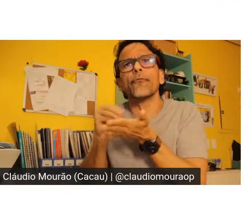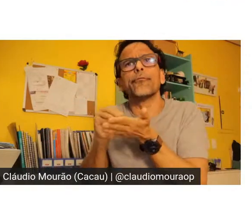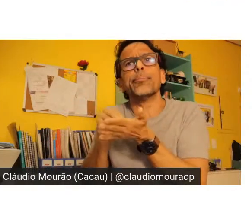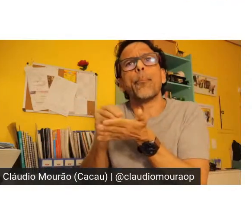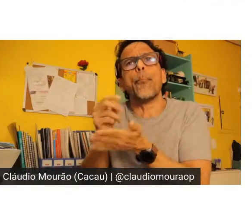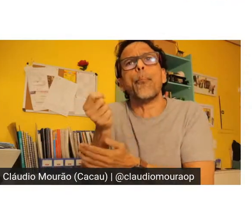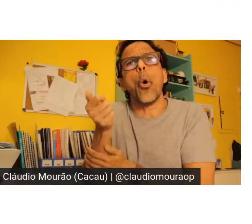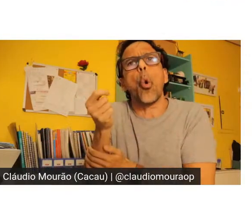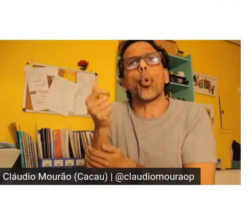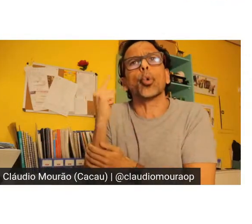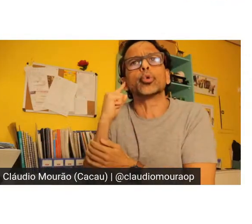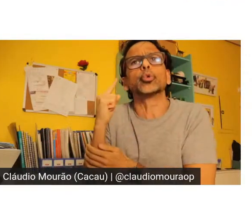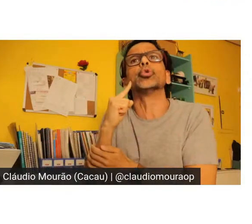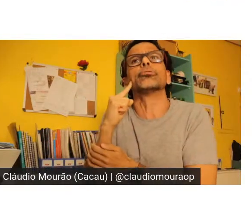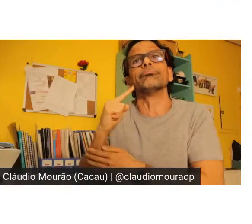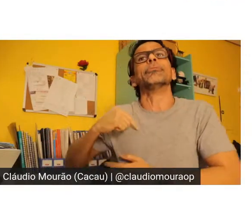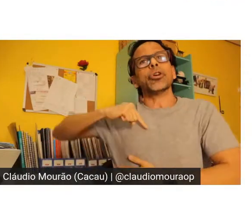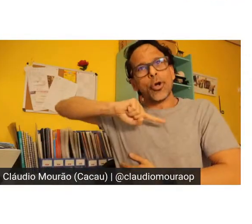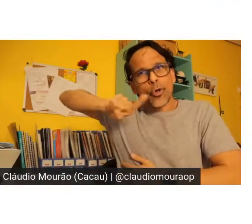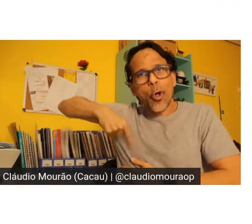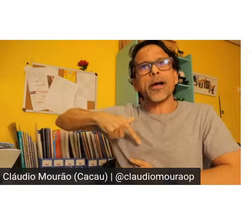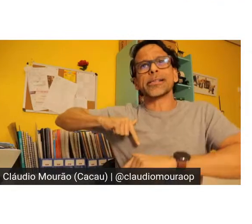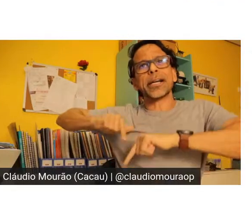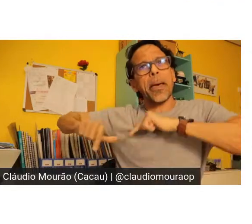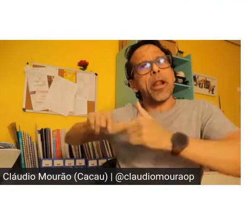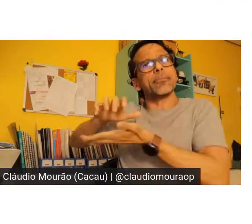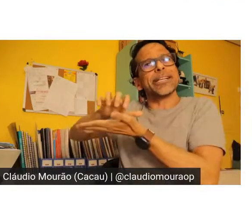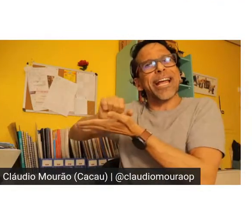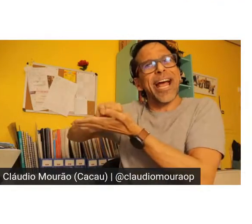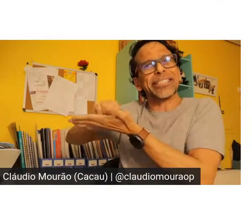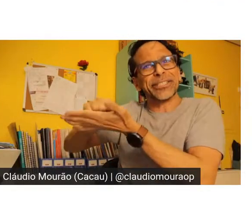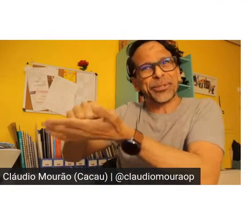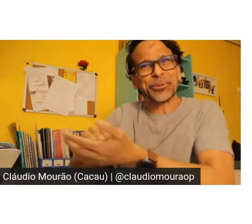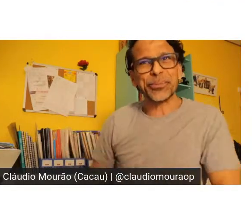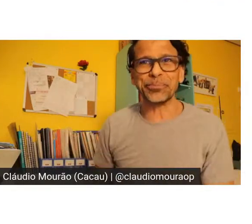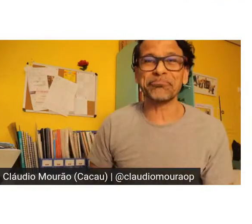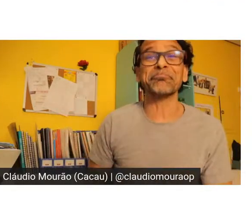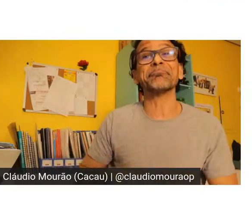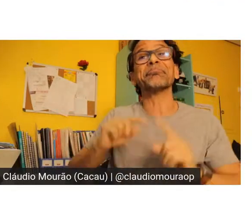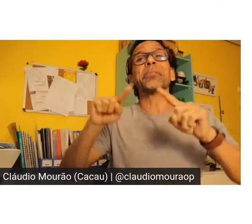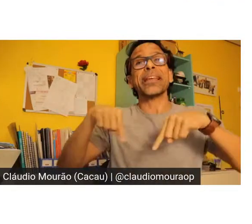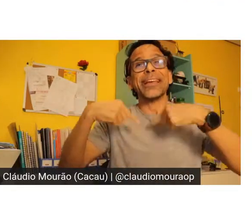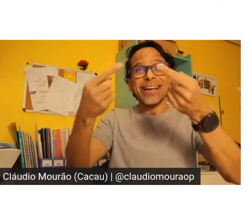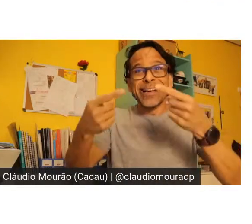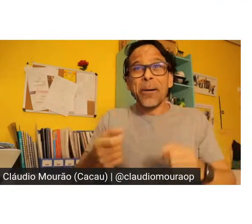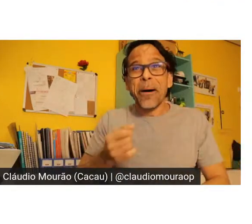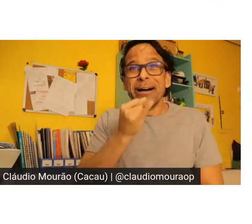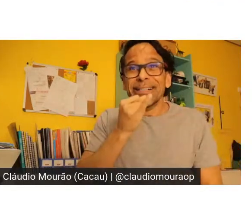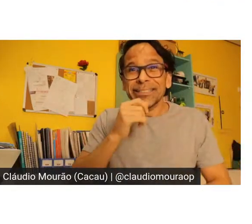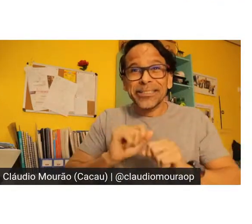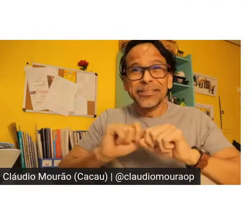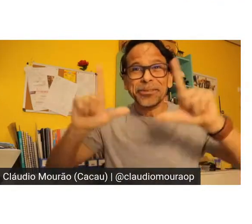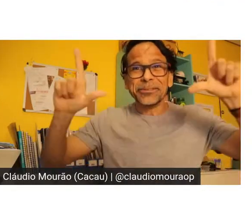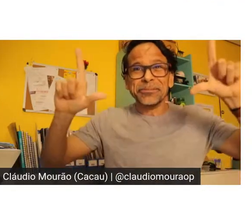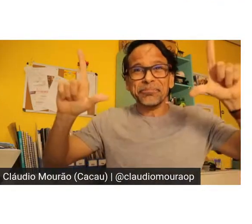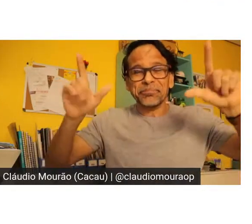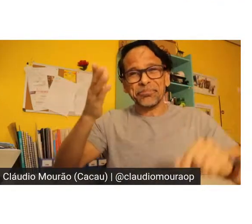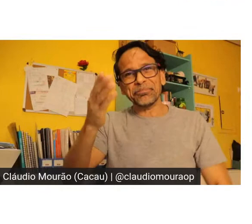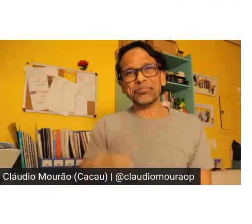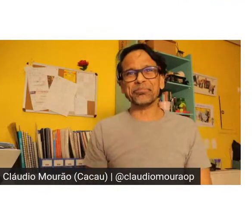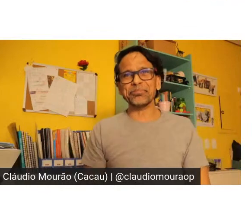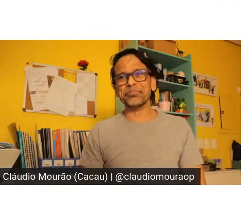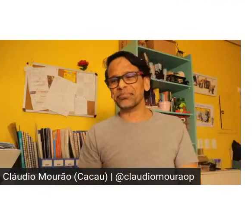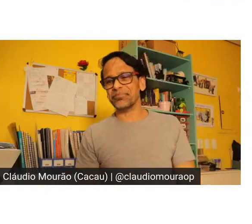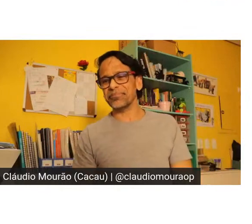histórias que marcaram Toda Uma Geração ouvinte mas reprodução da comunidade surda como que se dá o